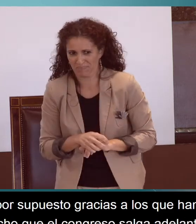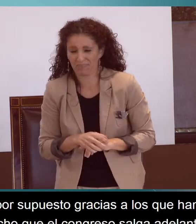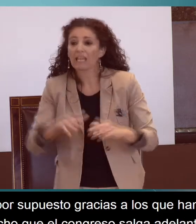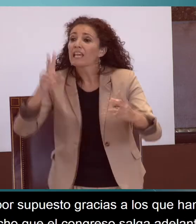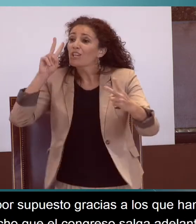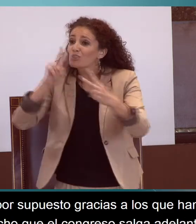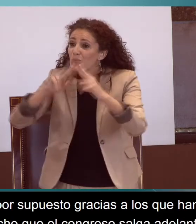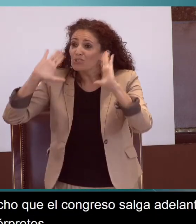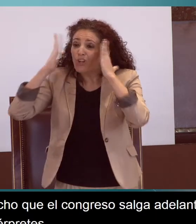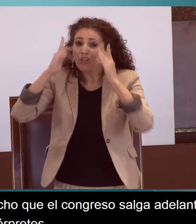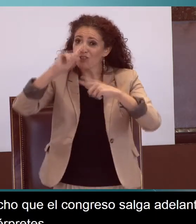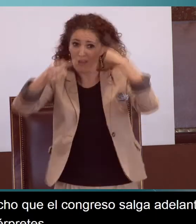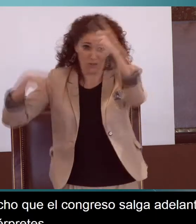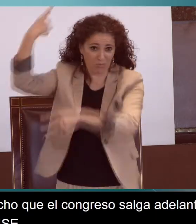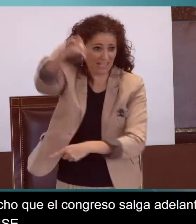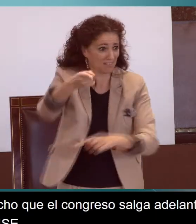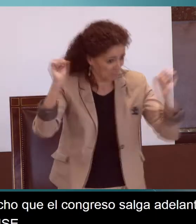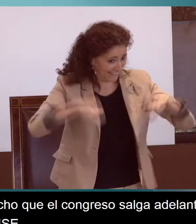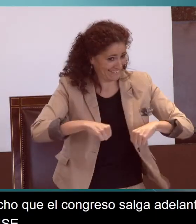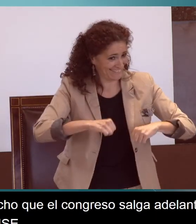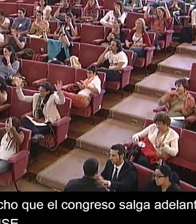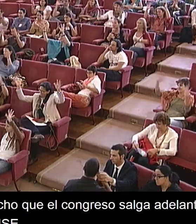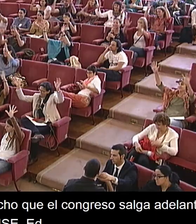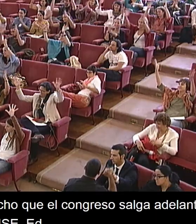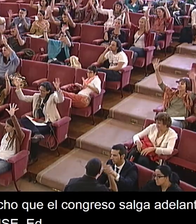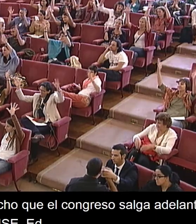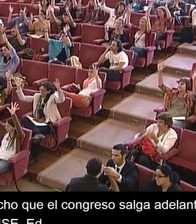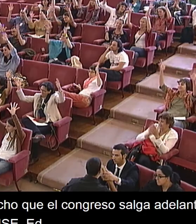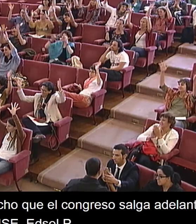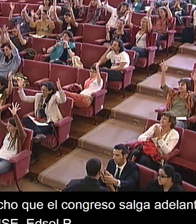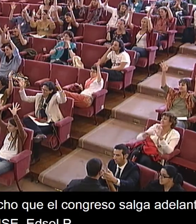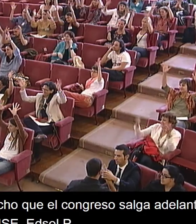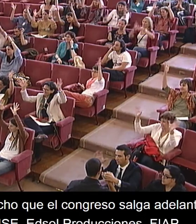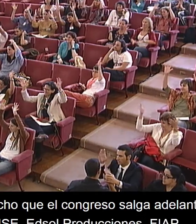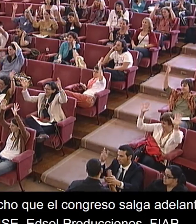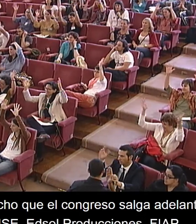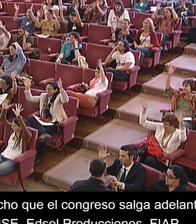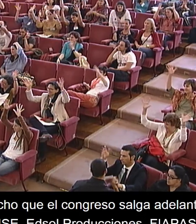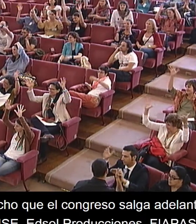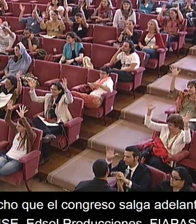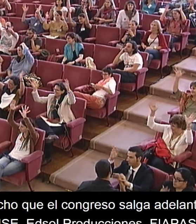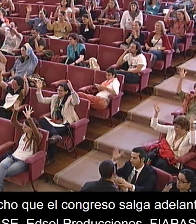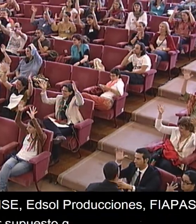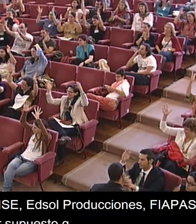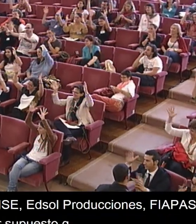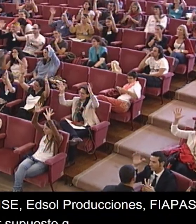signos sea real en nuestro país. Y nos vemos el año que viene en el próximo congreso. Cedo la palabra a Nacho,